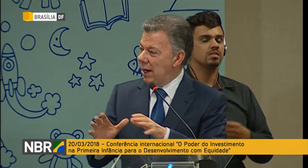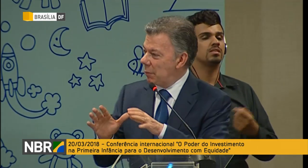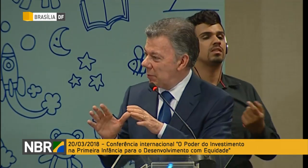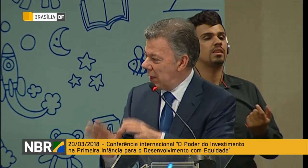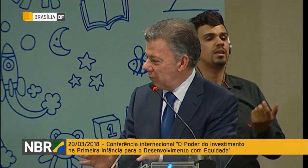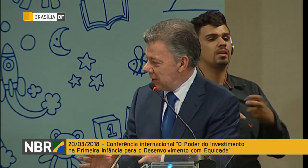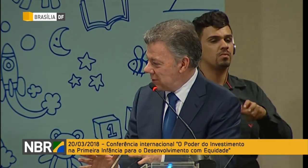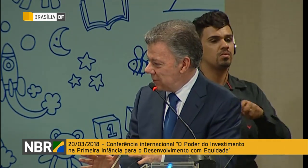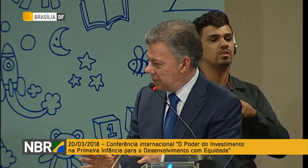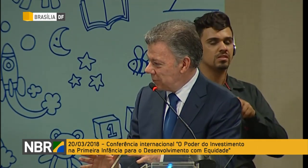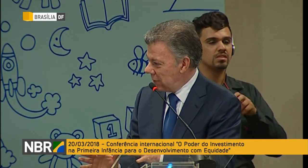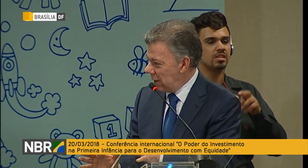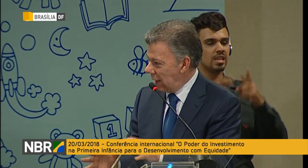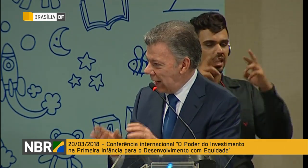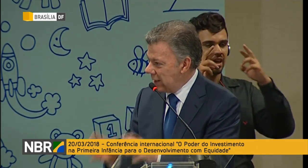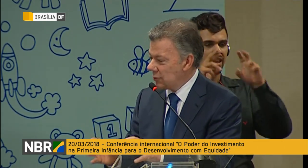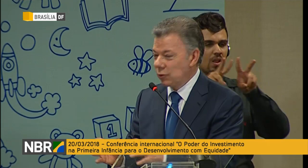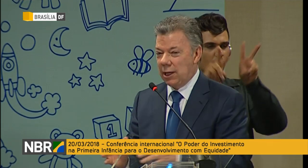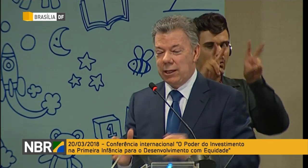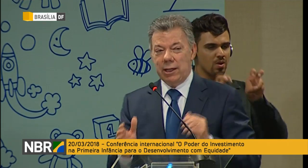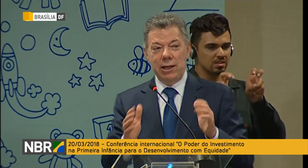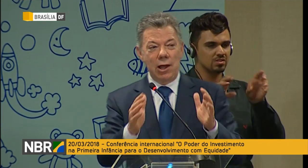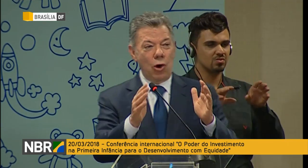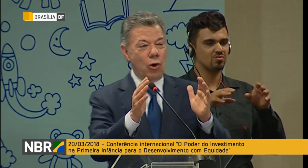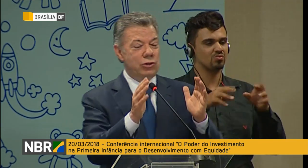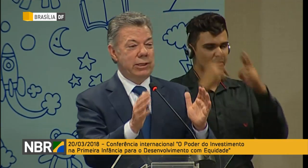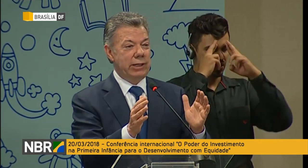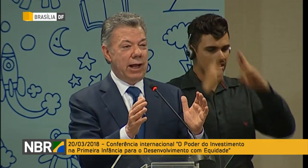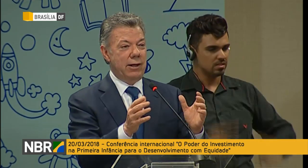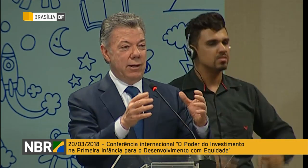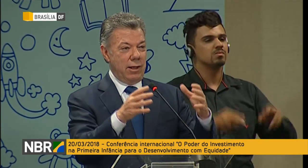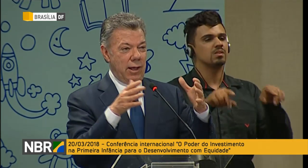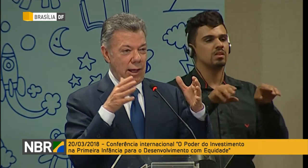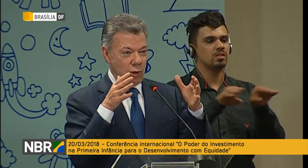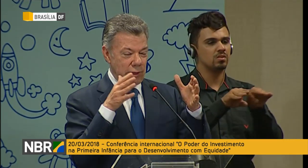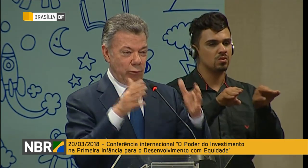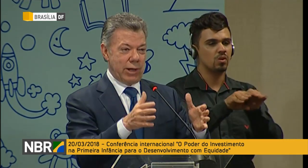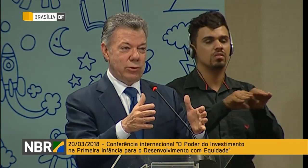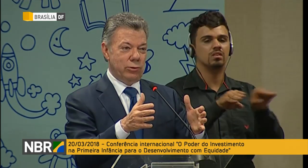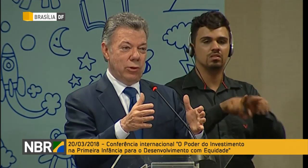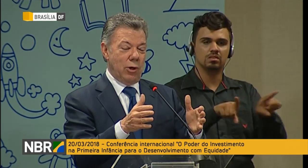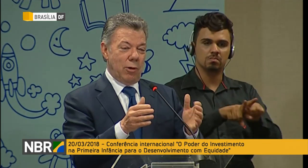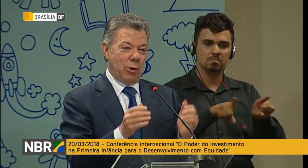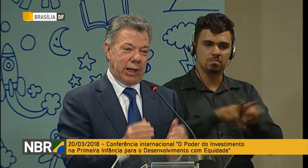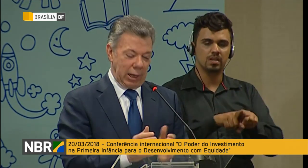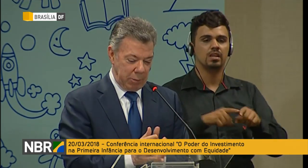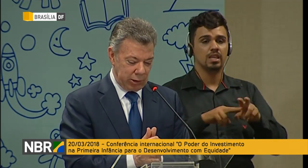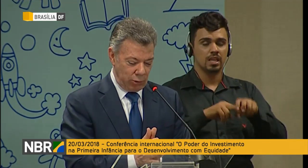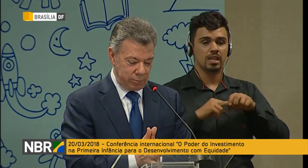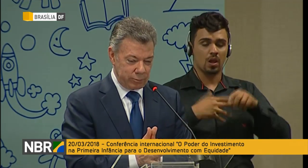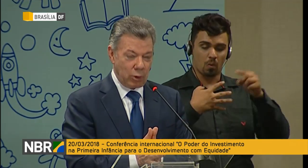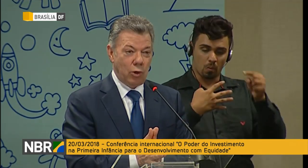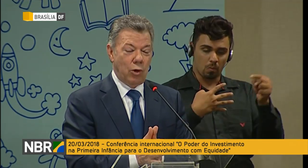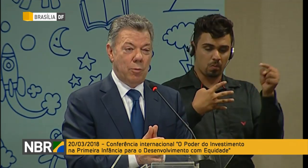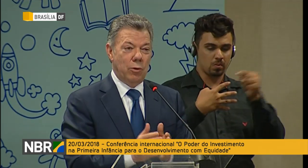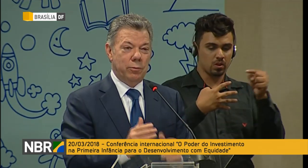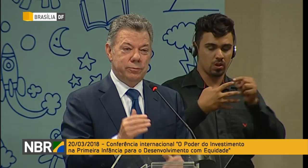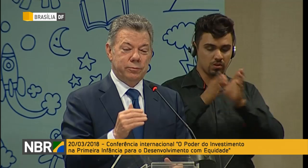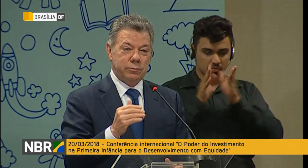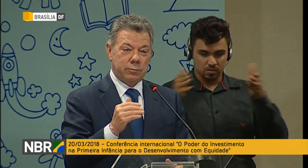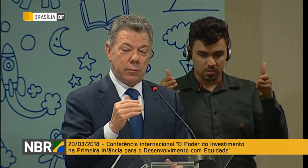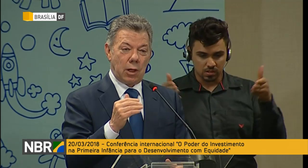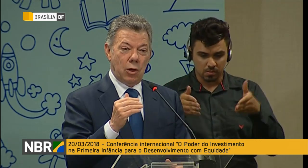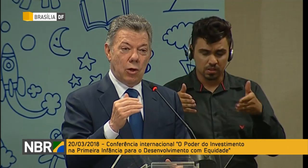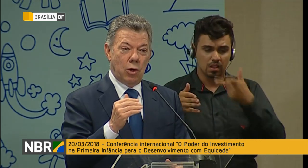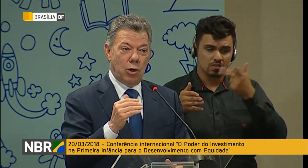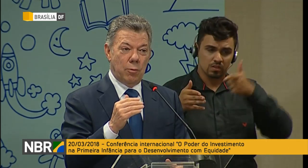a equidade, ou seja, o acesso à primeira infância é o primeiro tópico, onde nós temos que concentrar os esforços, e eu